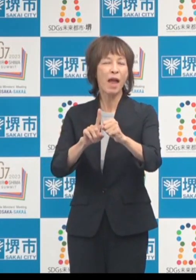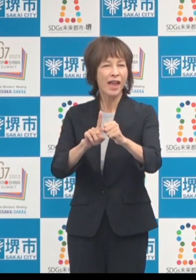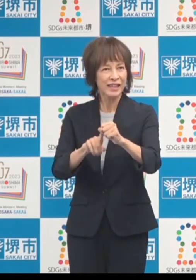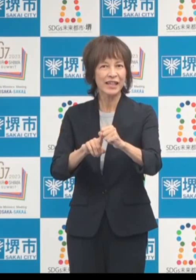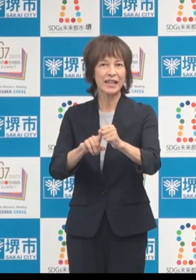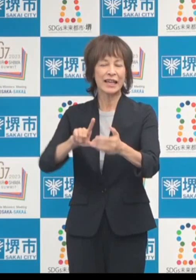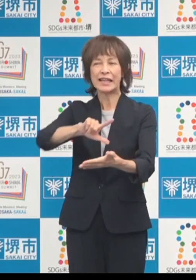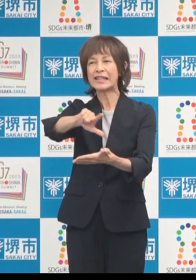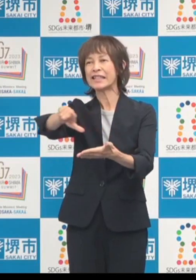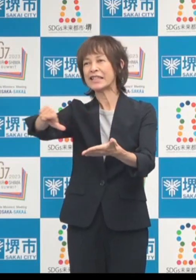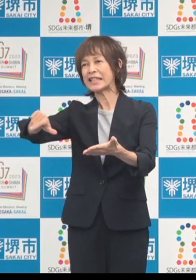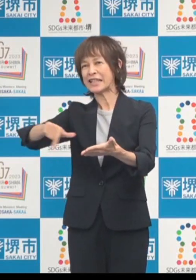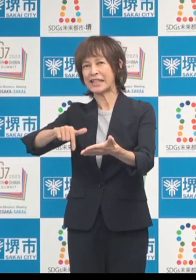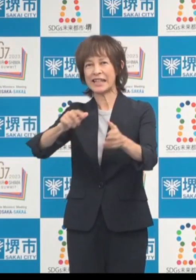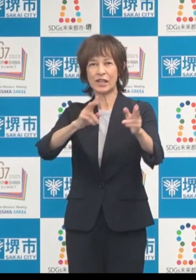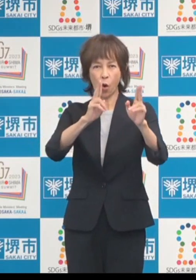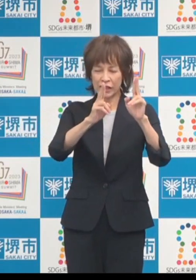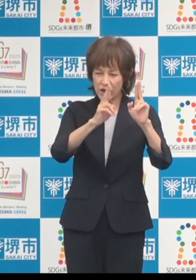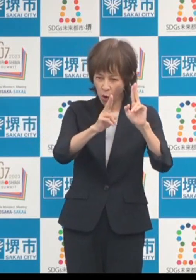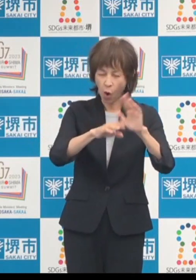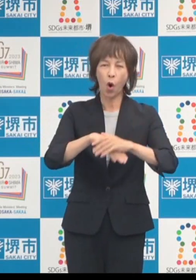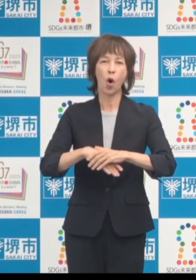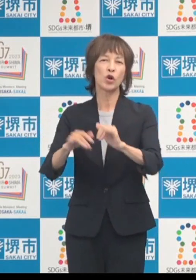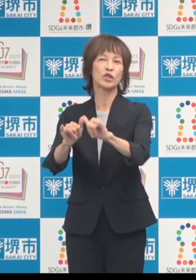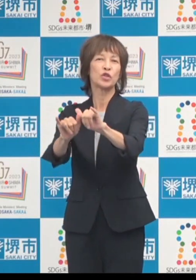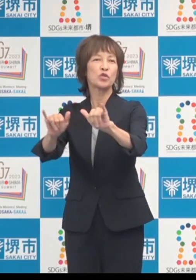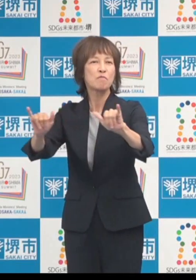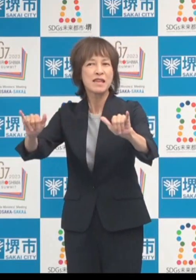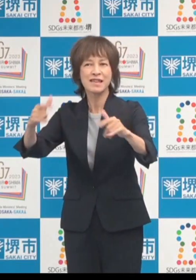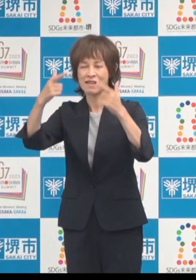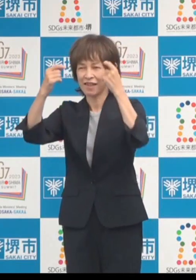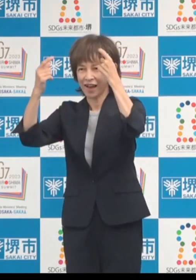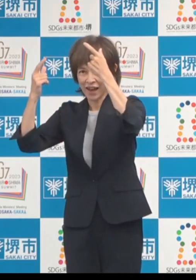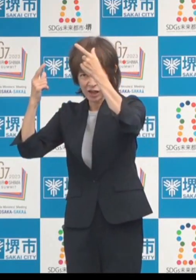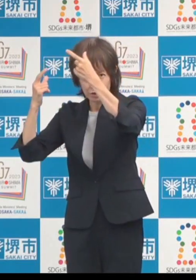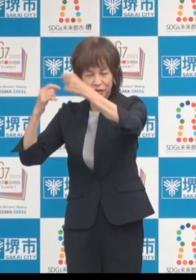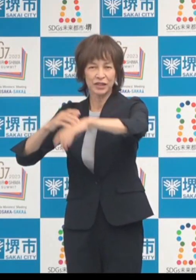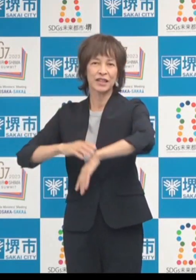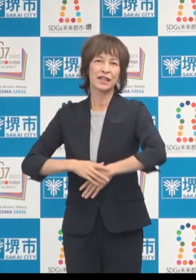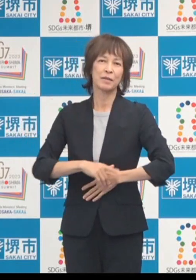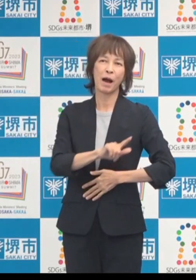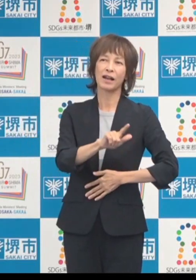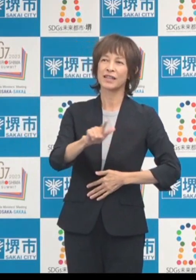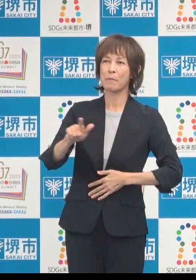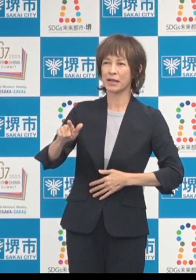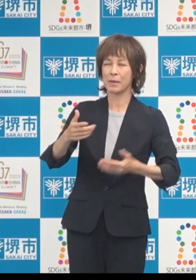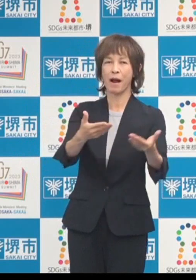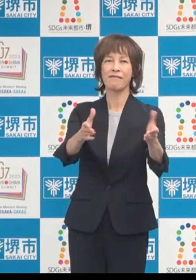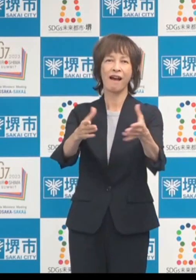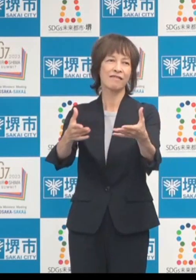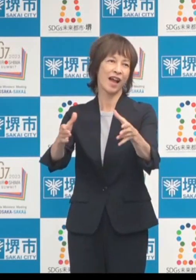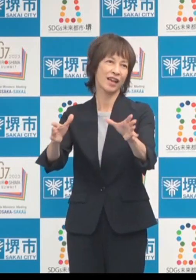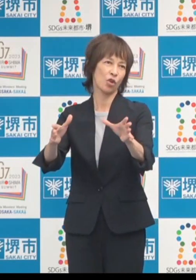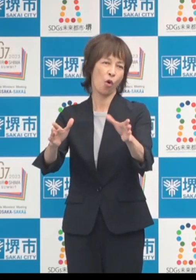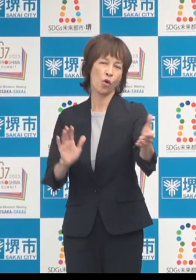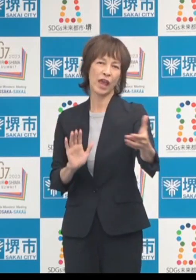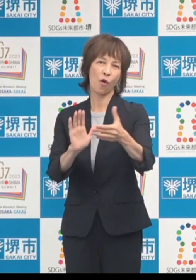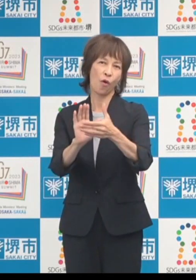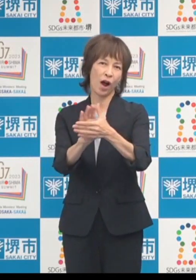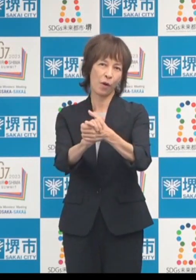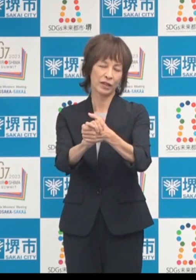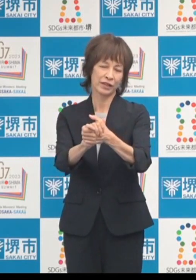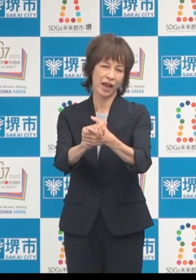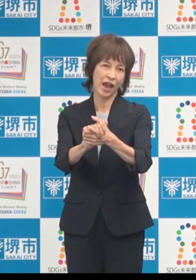地域の企業、住民の皆様、また大学をはじめ、さまざま団体の皆様と一体となって、